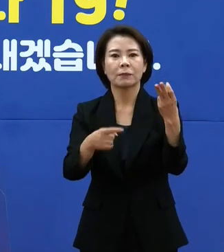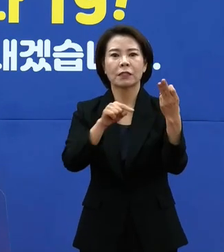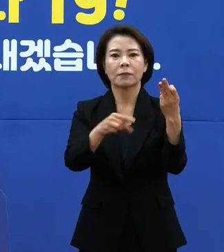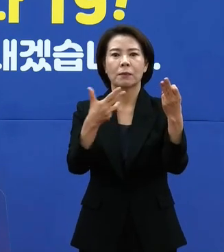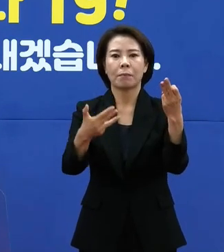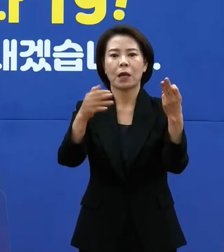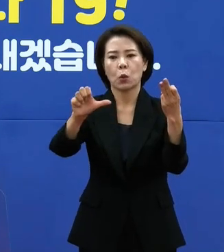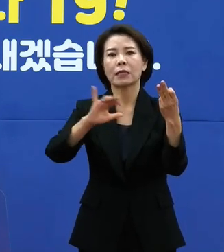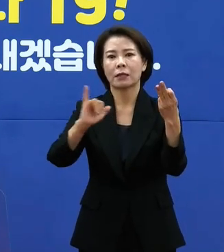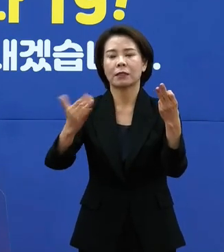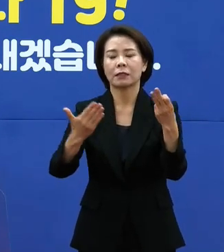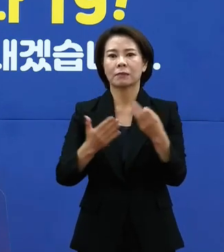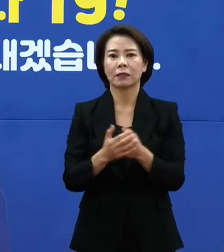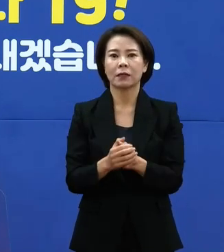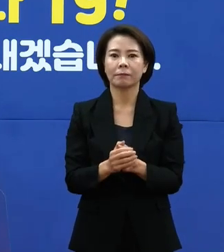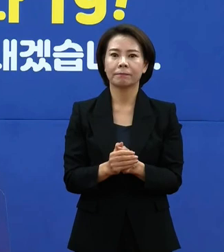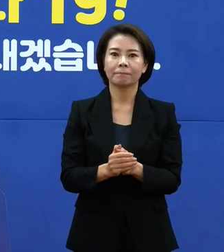13.85명입니다.